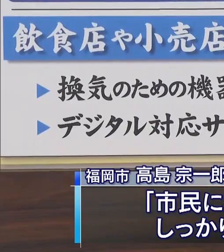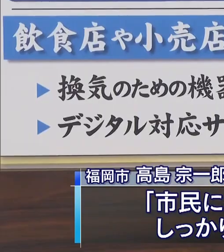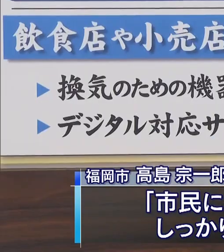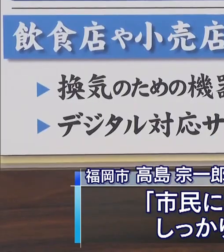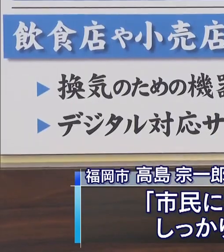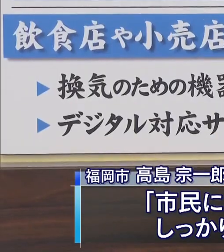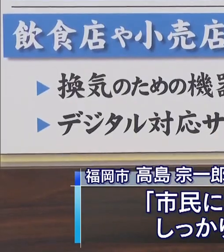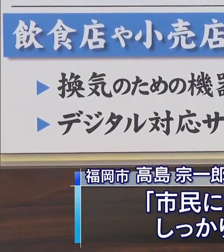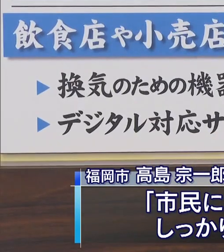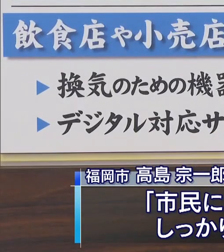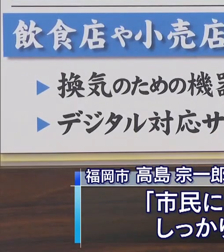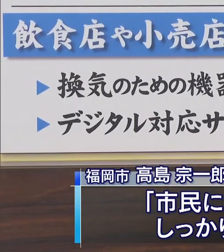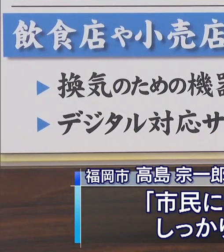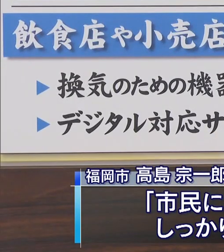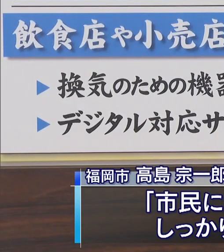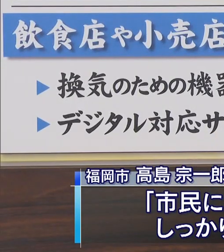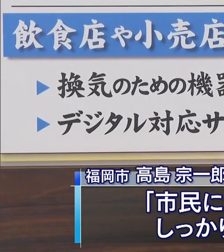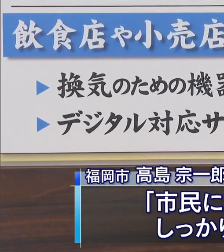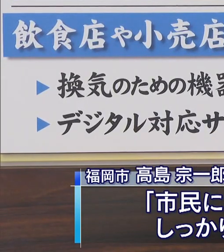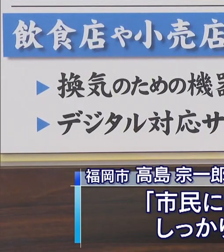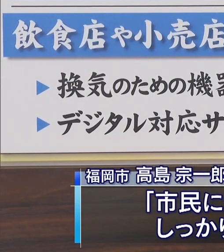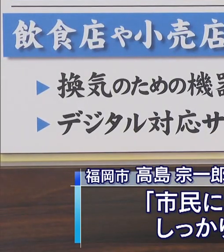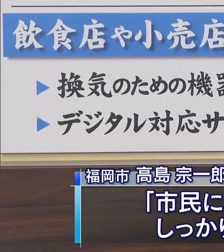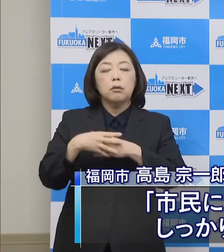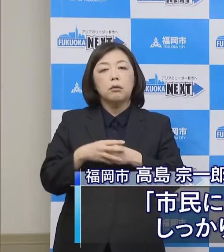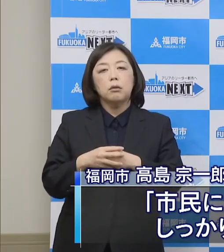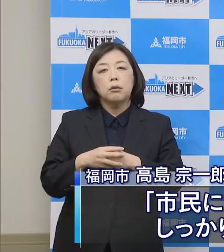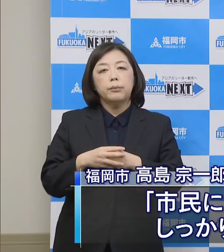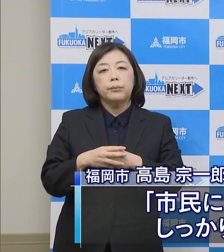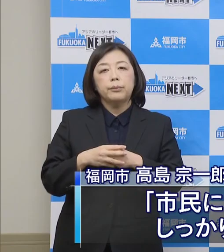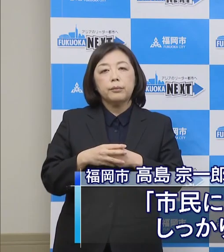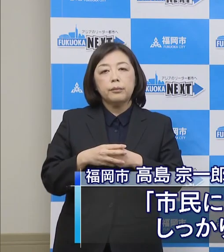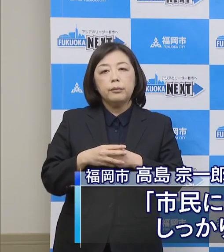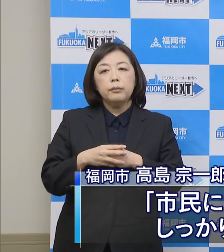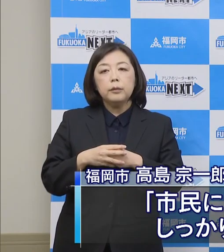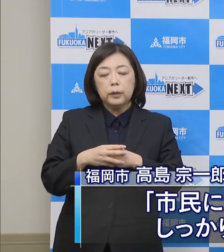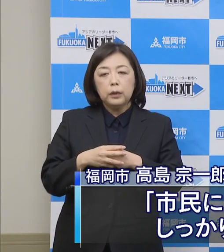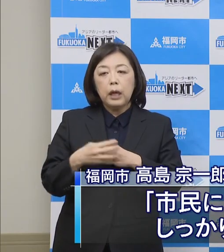高島市長は市民の皆さんに最大限できることをしっかりやっていきたいとシニア席とした